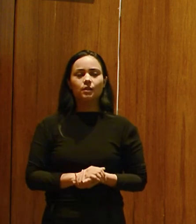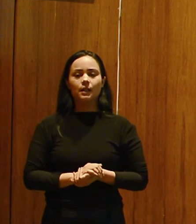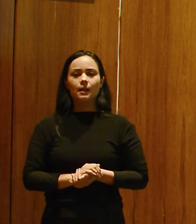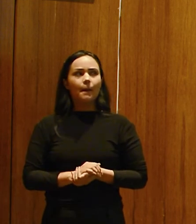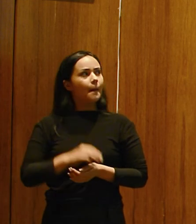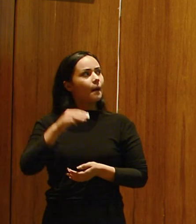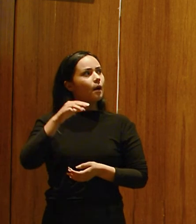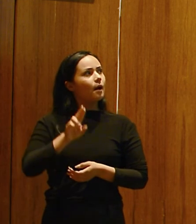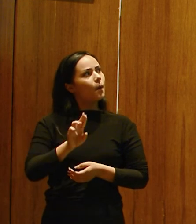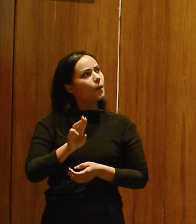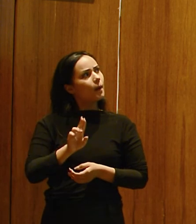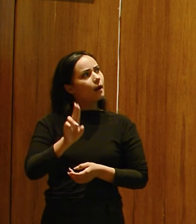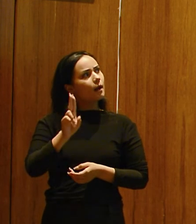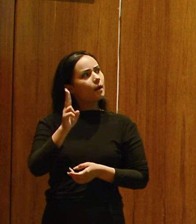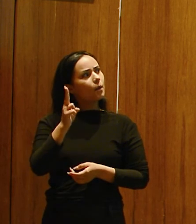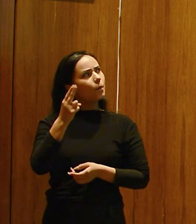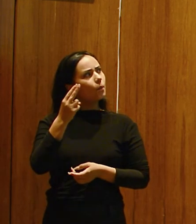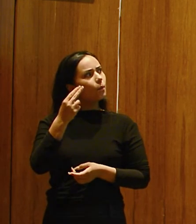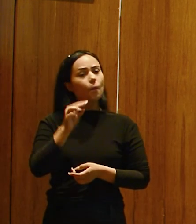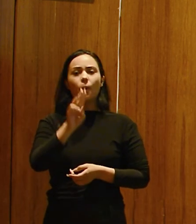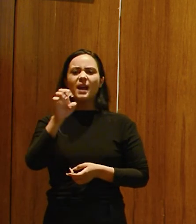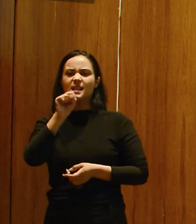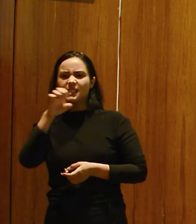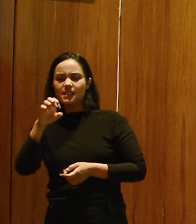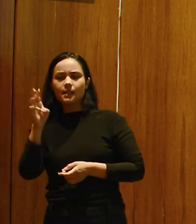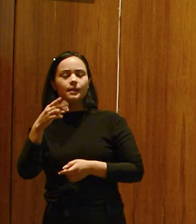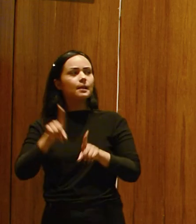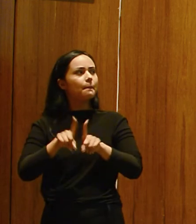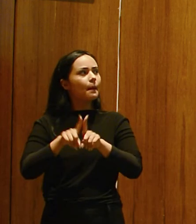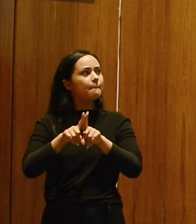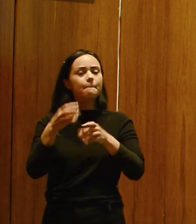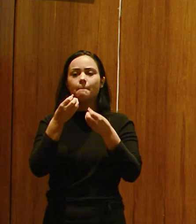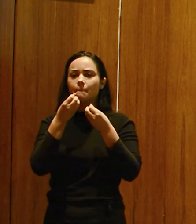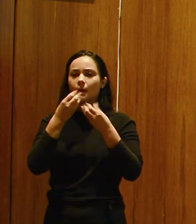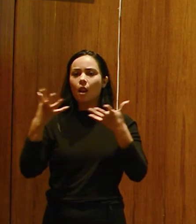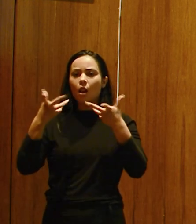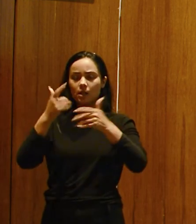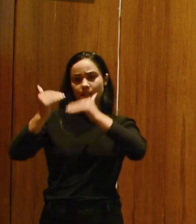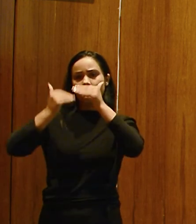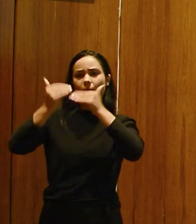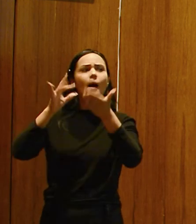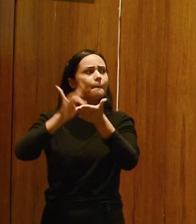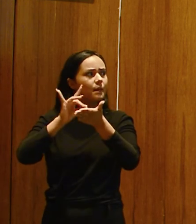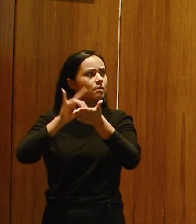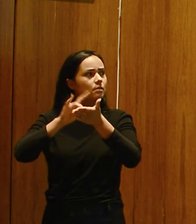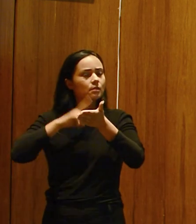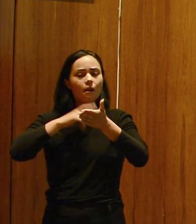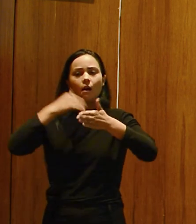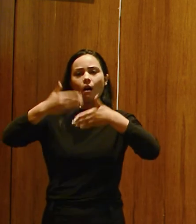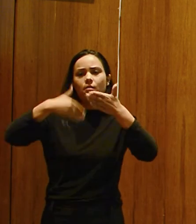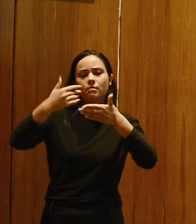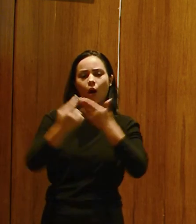no Mini-Mental, eles também apresentam um melhor desempenho no RINT. Então, sinal de que realmente nós temos que andar com